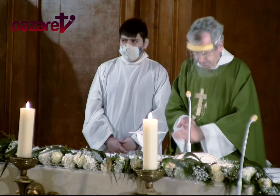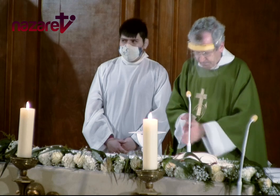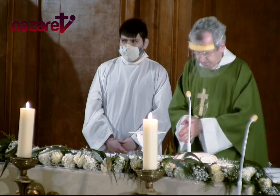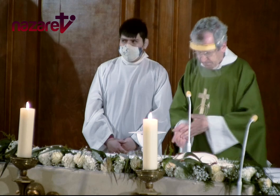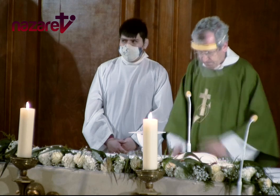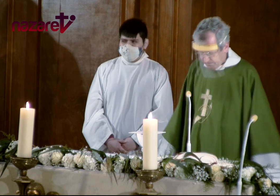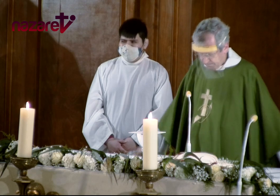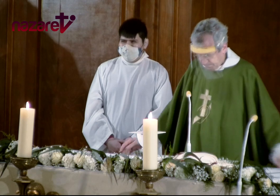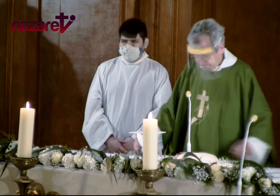con fervor